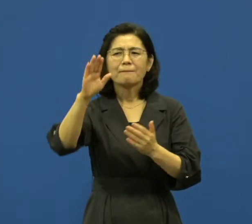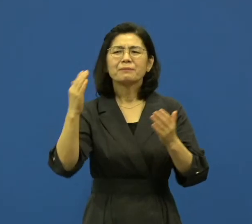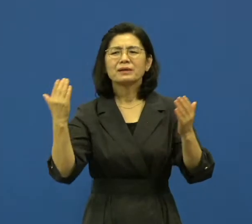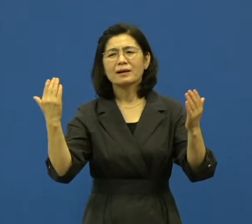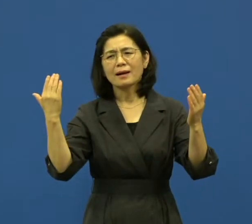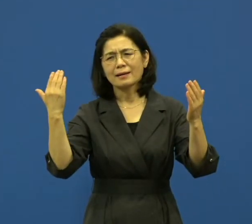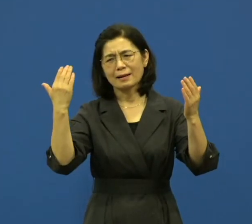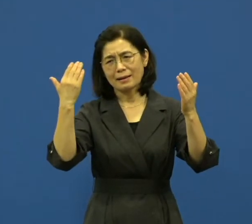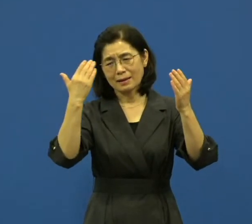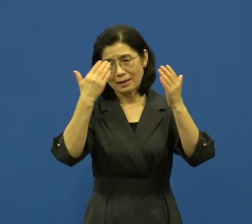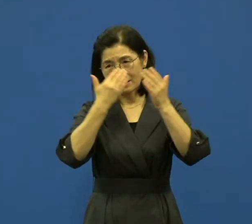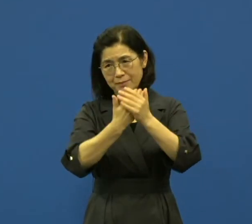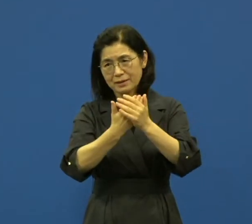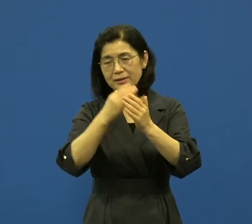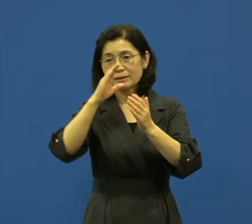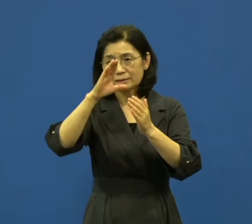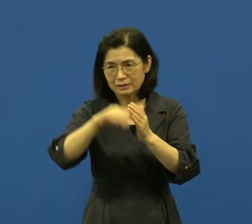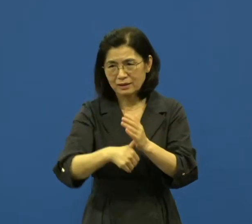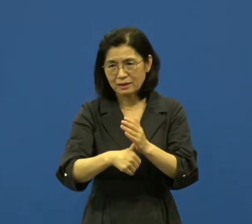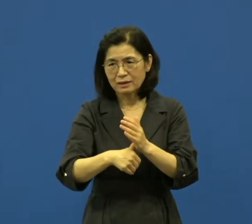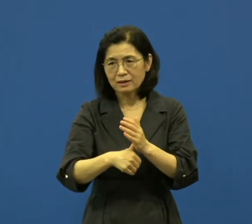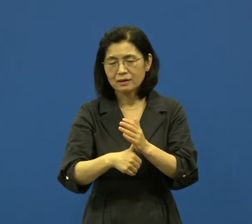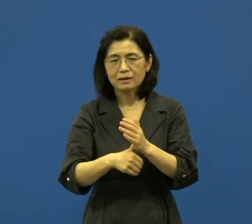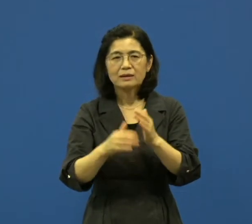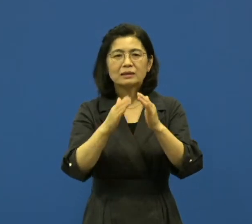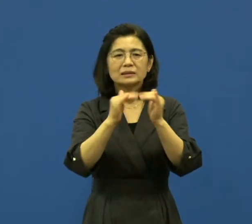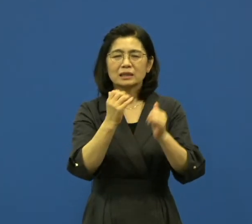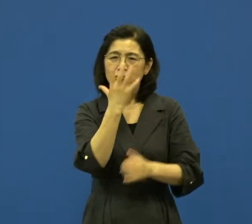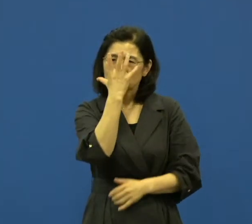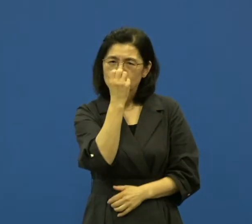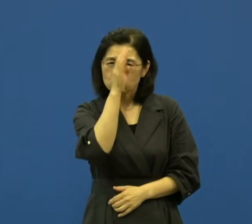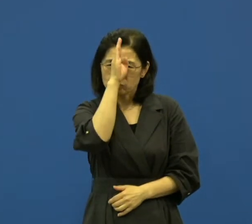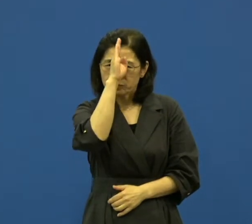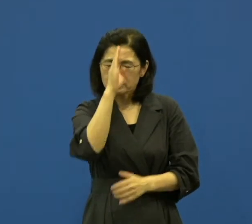한 시간 뒤가 안 보여요. 내일이 안 보여요.